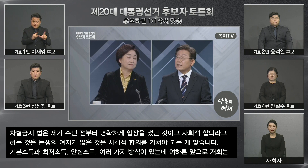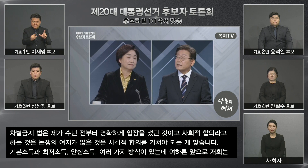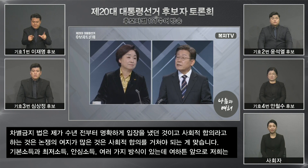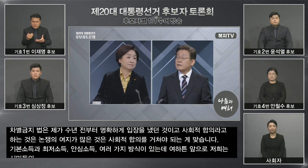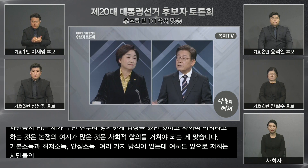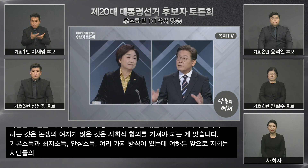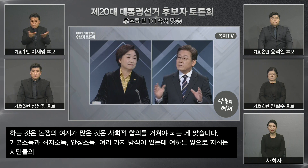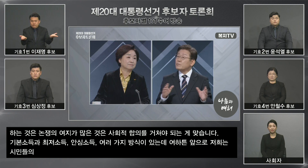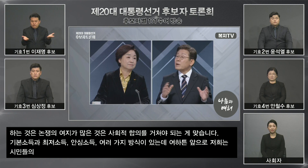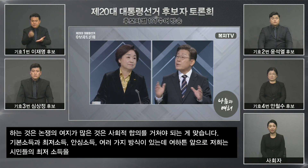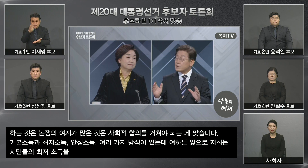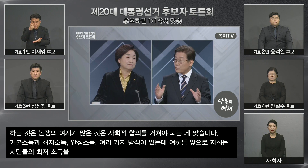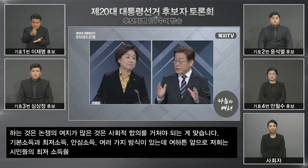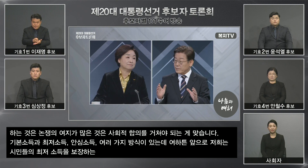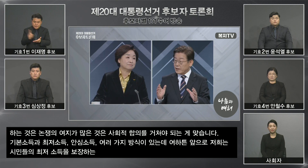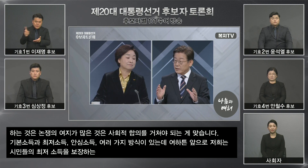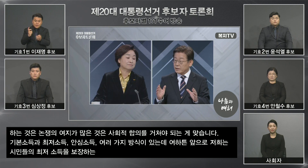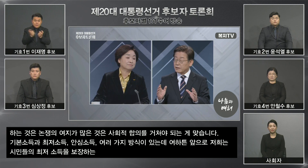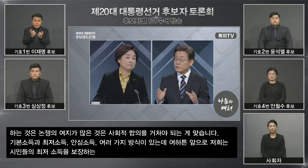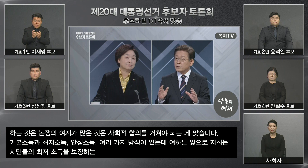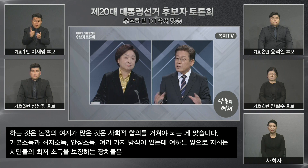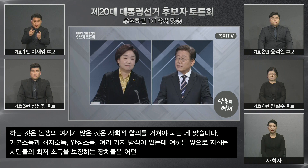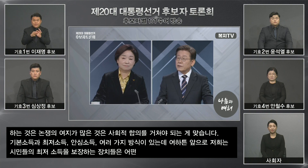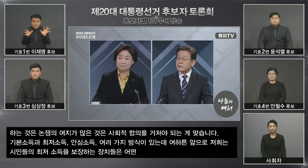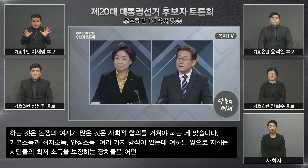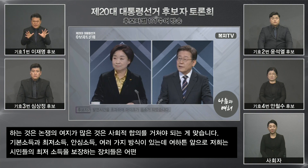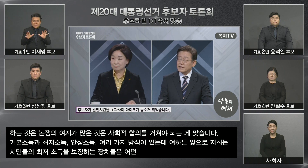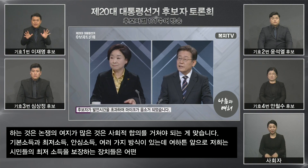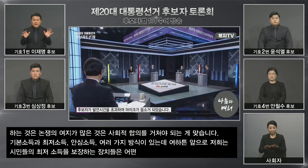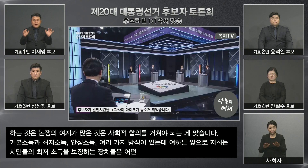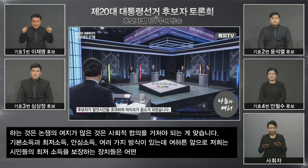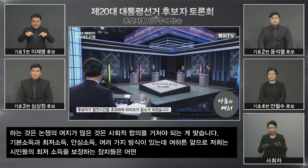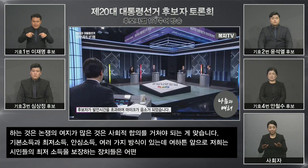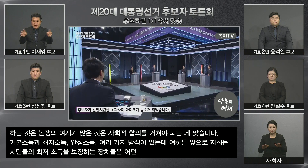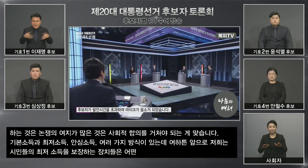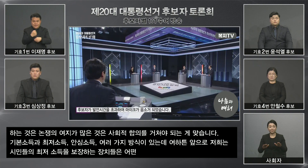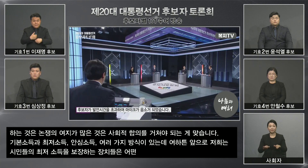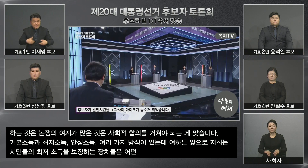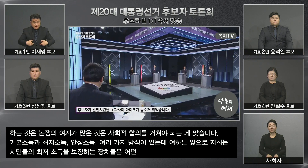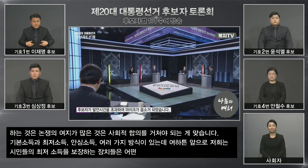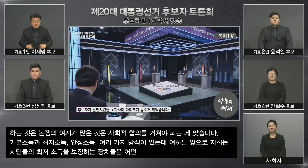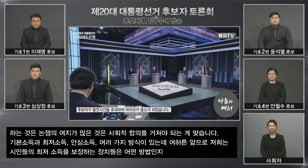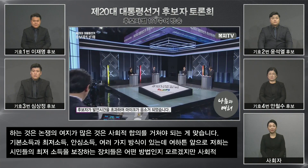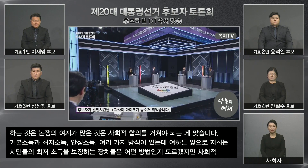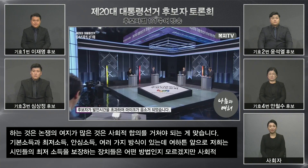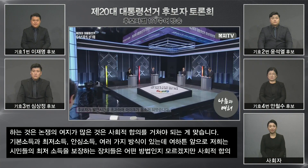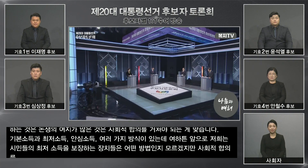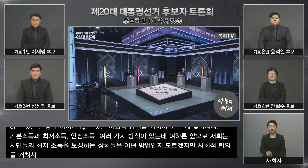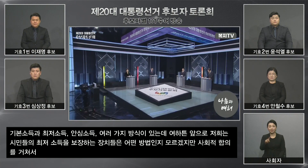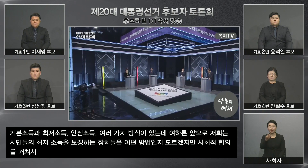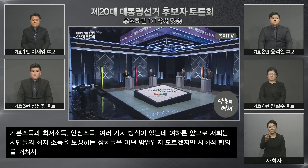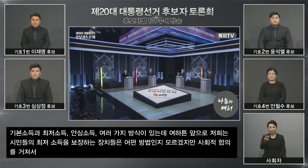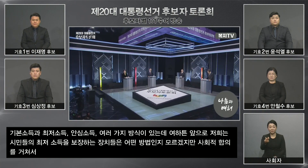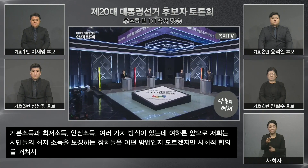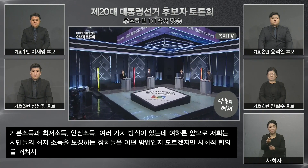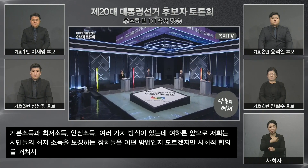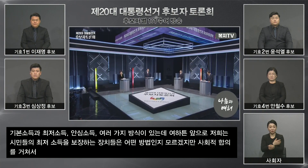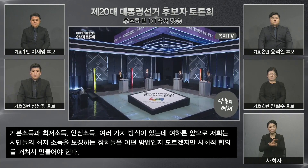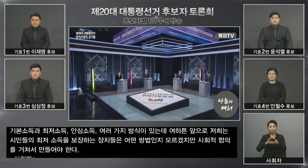보장하는 장치들은 어떤 방법인지 모르겠지만 네. 이것도 역시 합의를 거쳐서 만들어야 네, 네. 자, 심상정 후보의 주도권